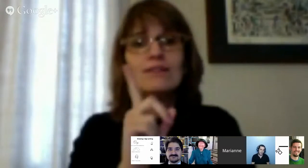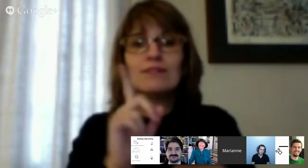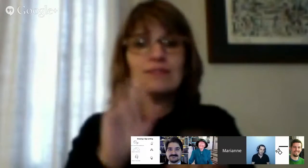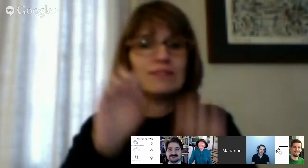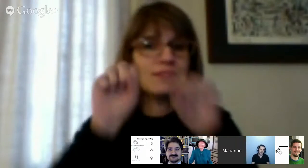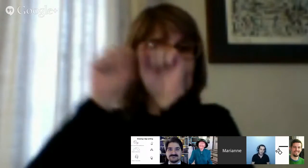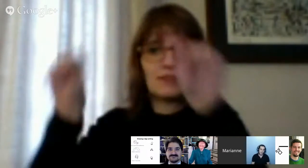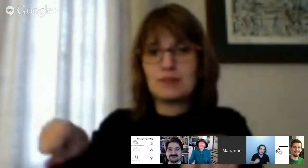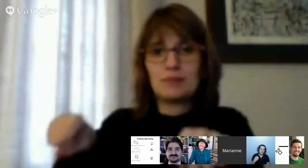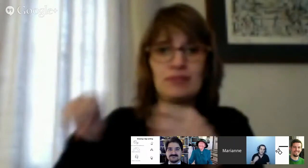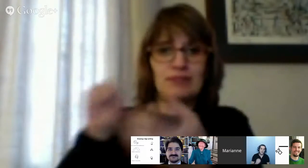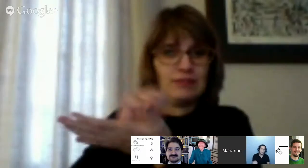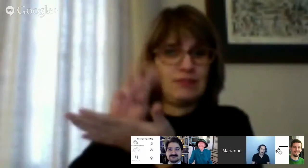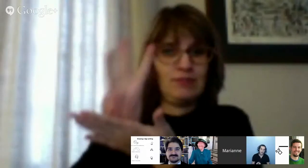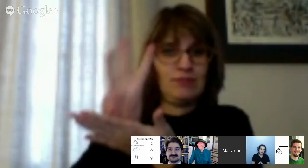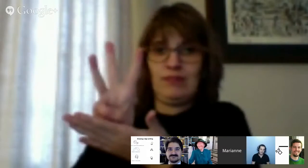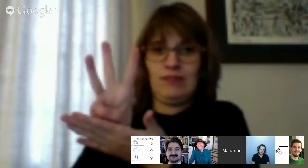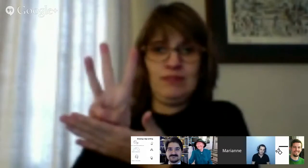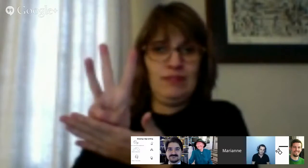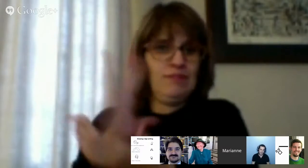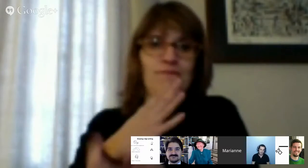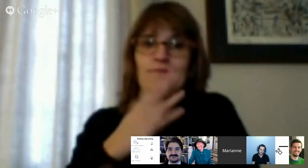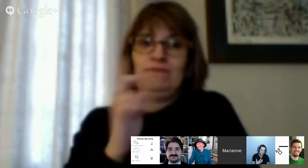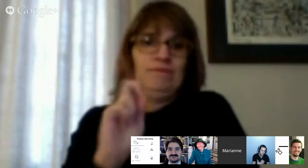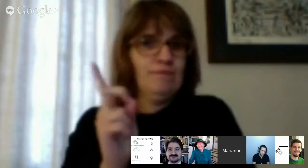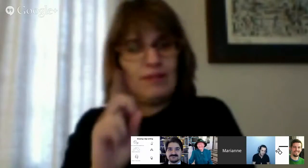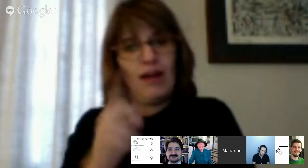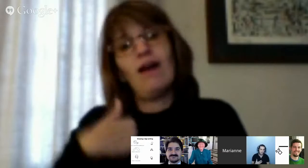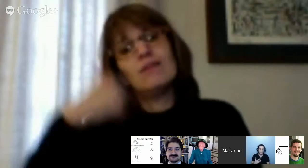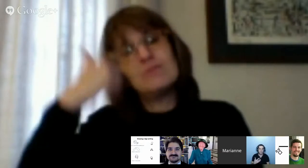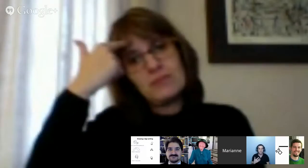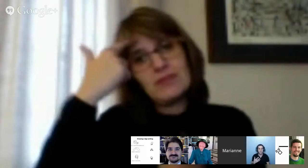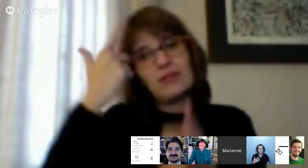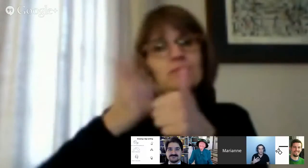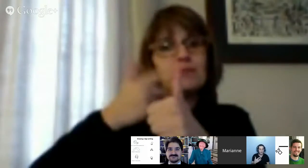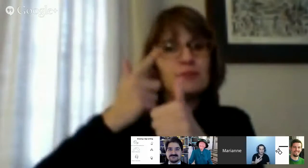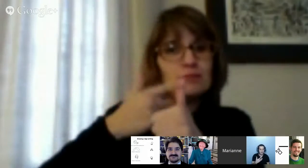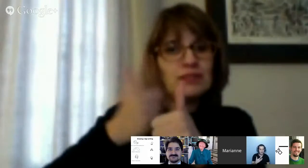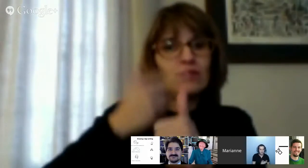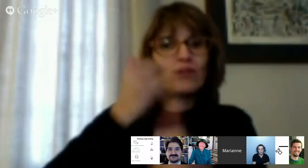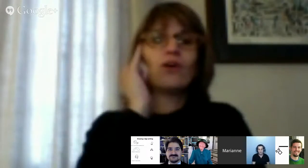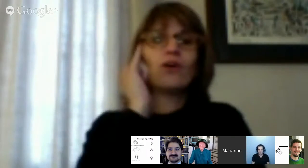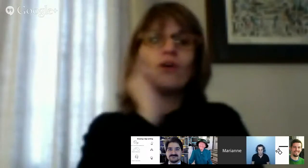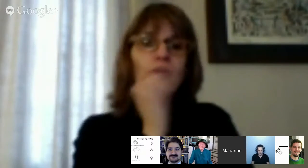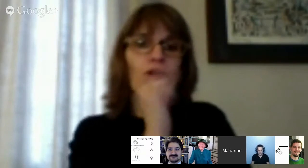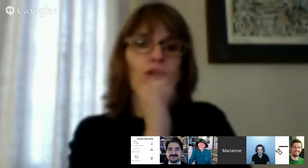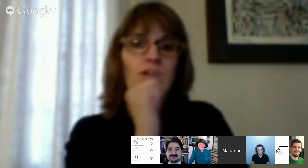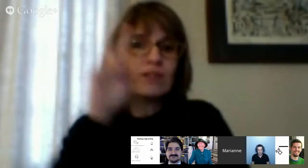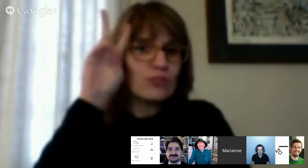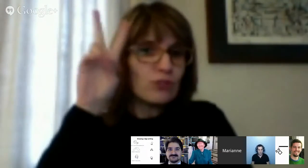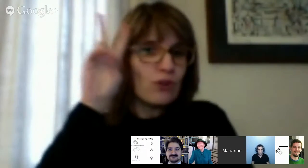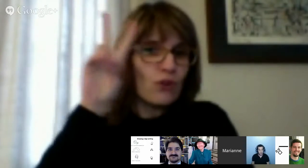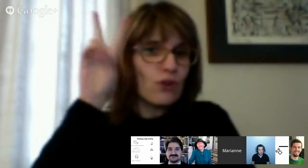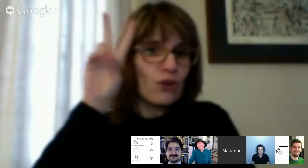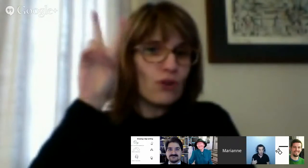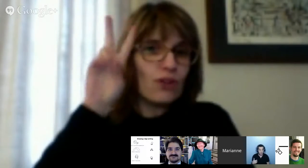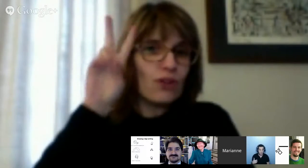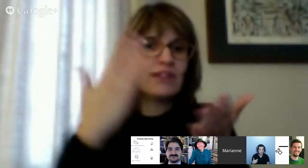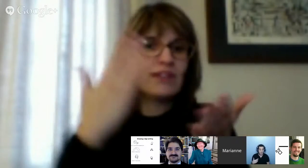nós começarmos um ensino formal da escrita de sinais, símbolos e outros elementos da escrita.